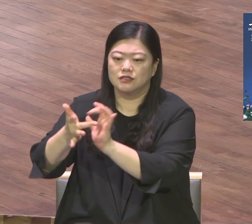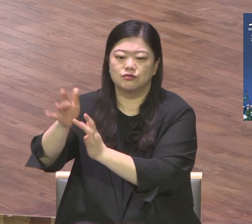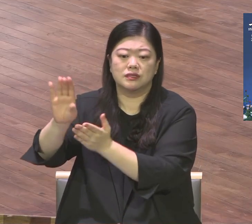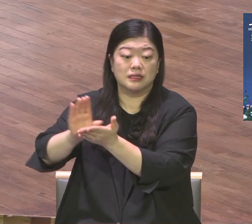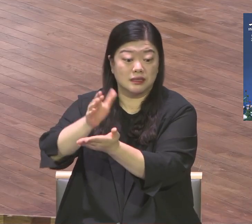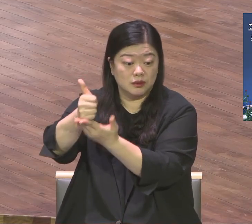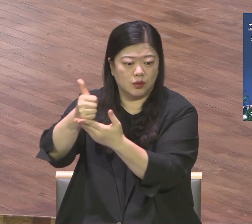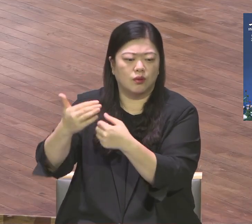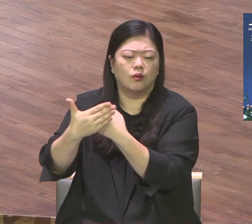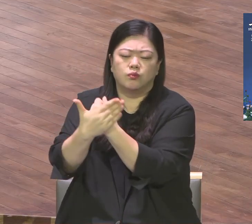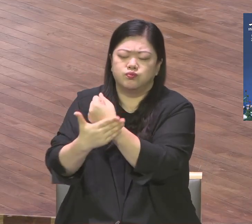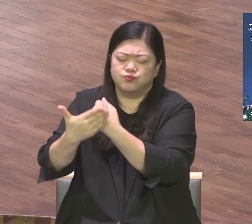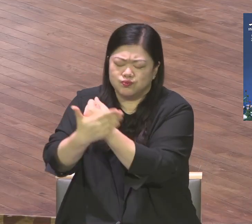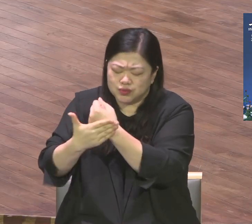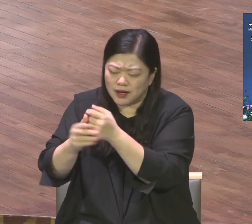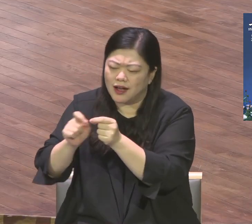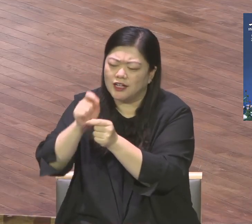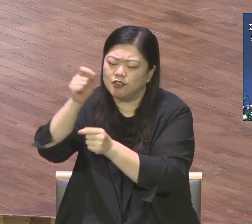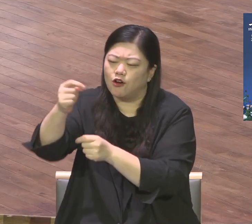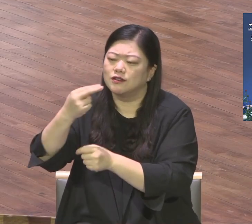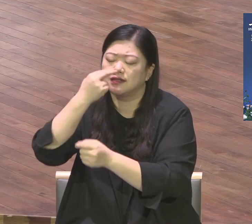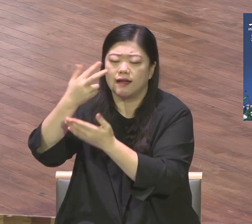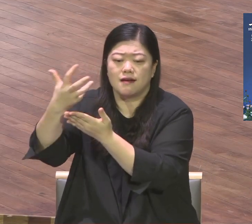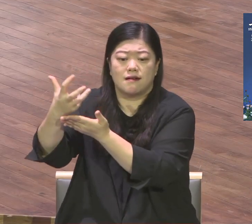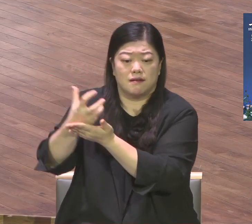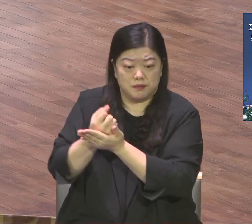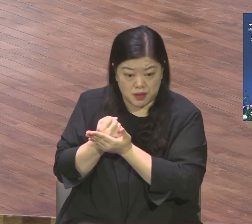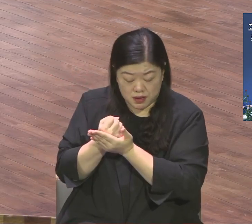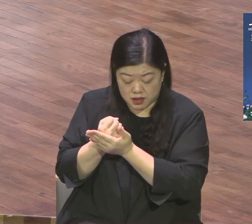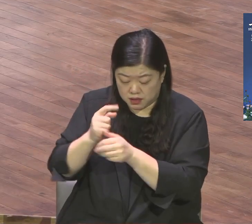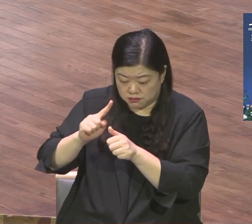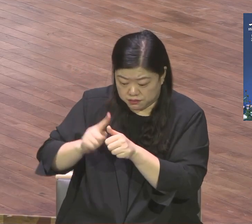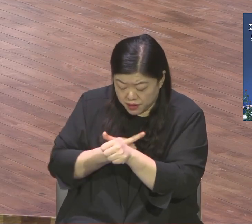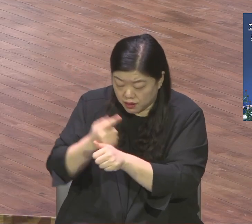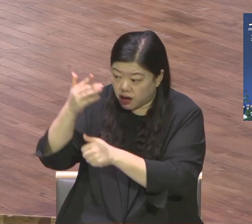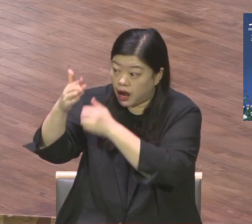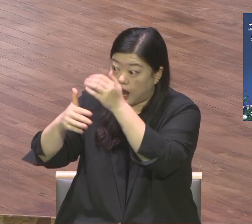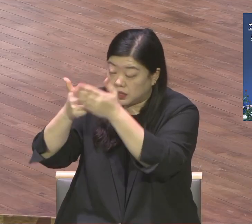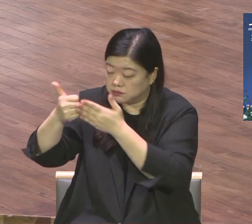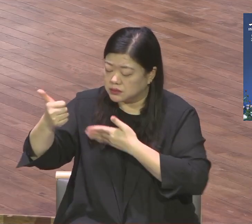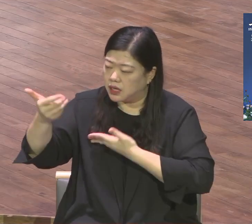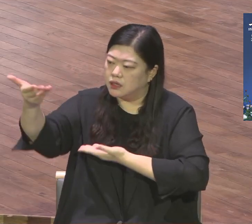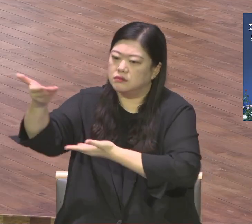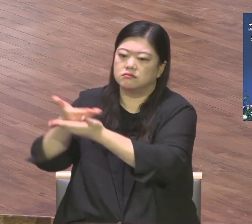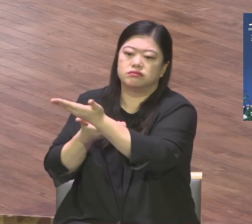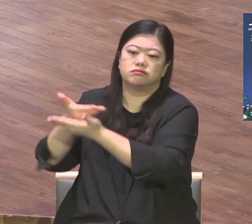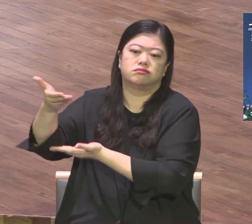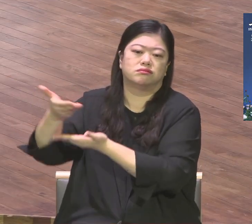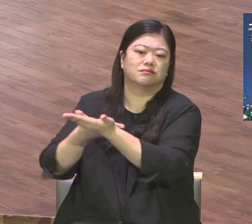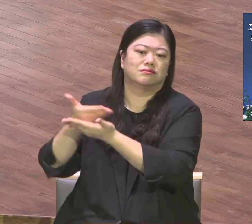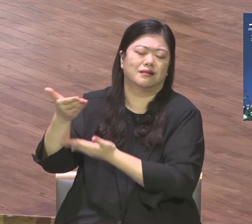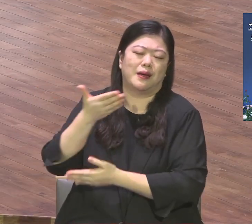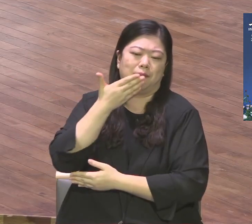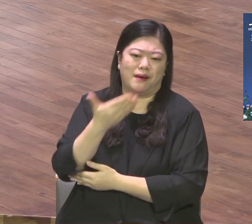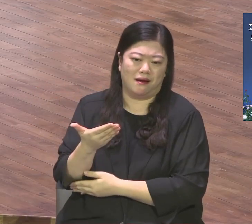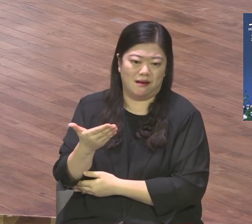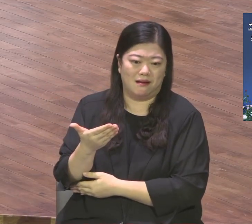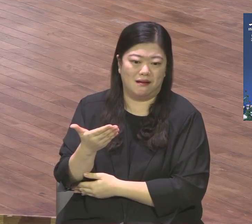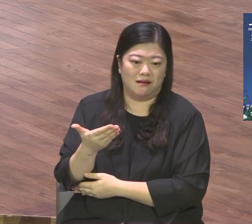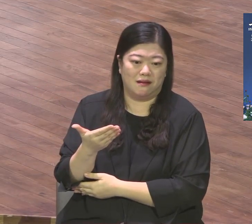통해서 하나님과 사귐이 되고 하나님과 사람과의 단절된 상태를 회복시키기